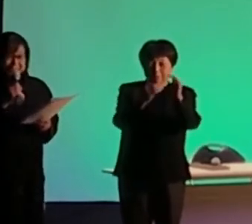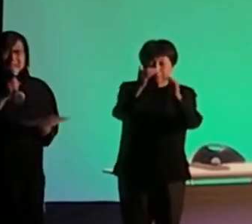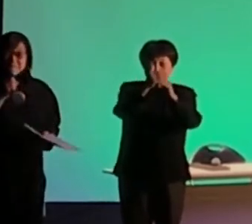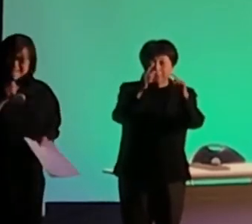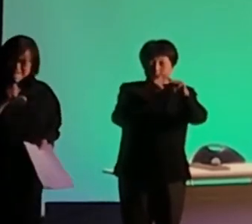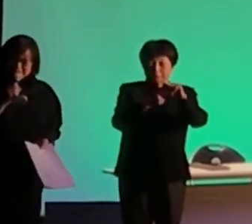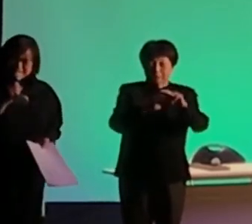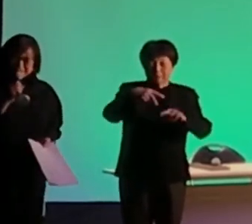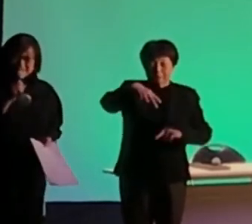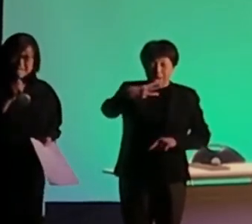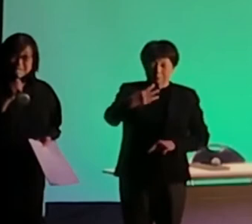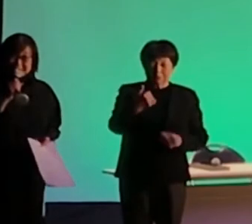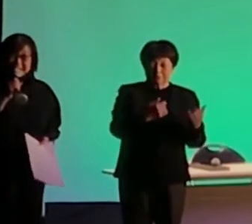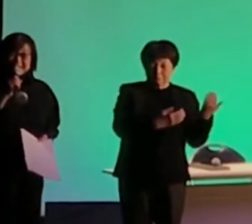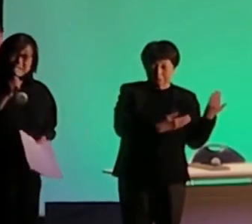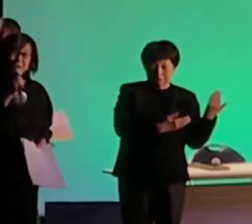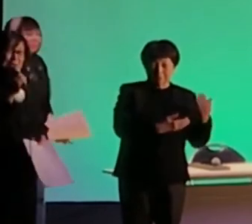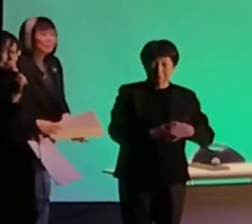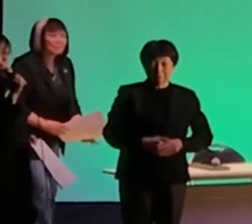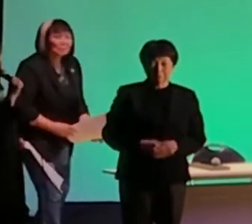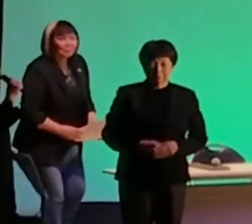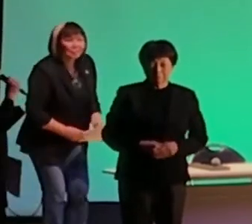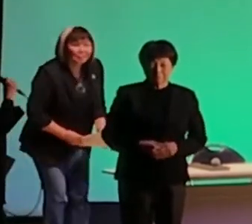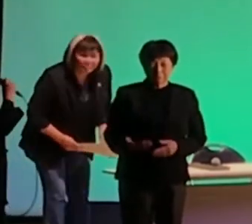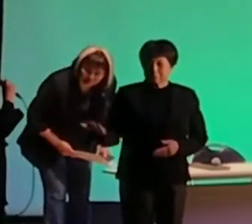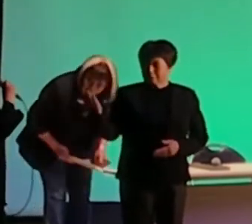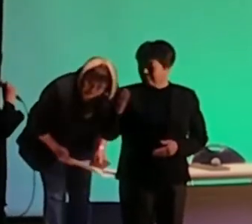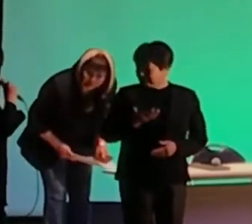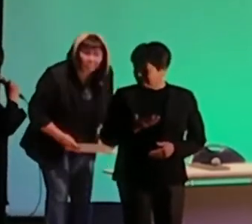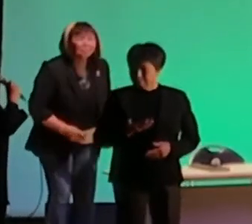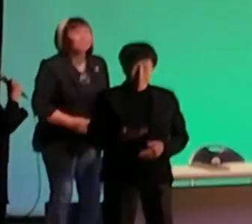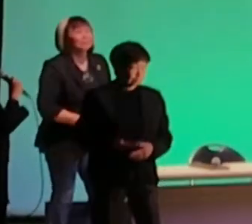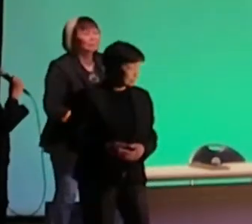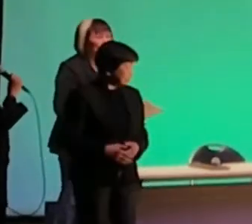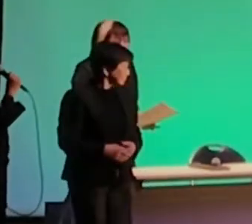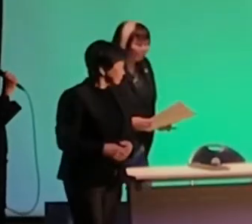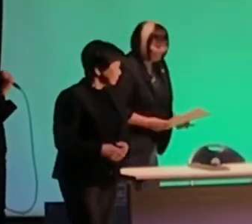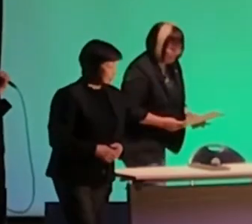中奈美様でございます。ではこの後は、はい、